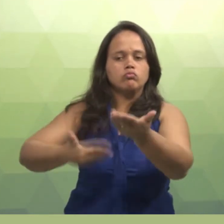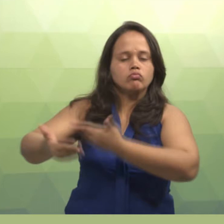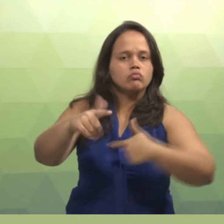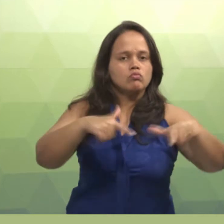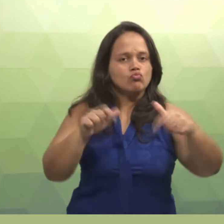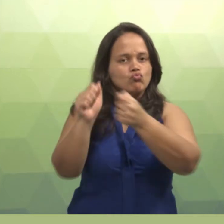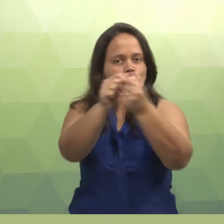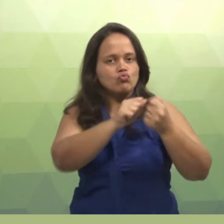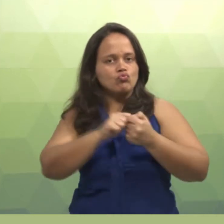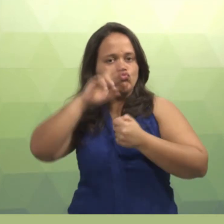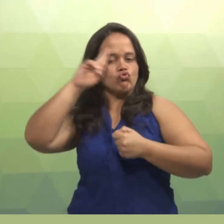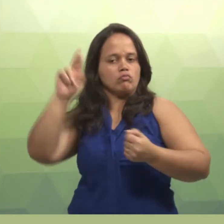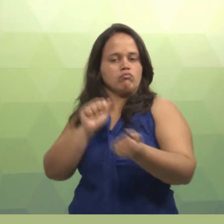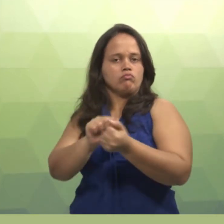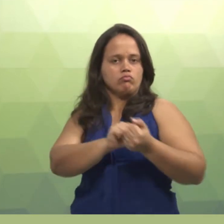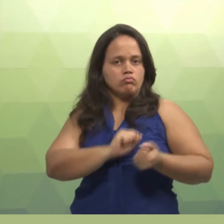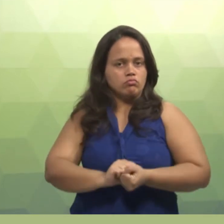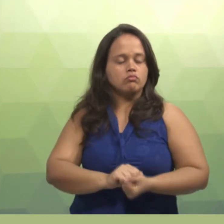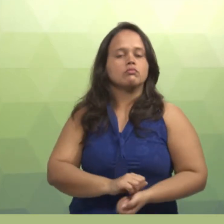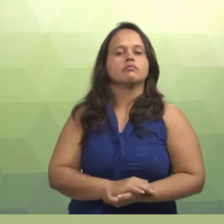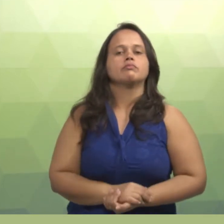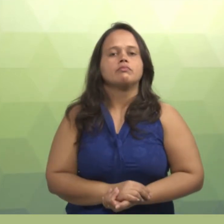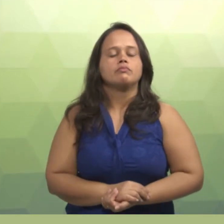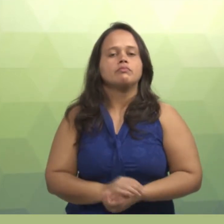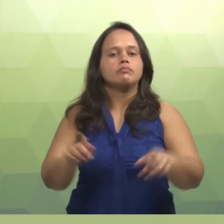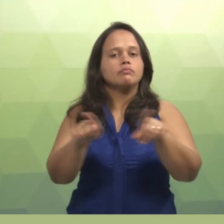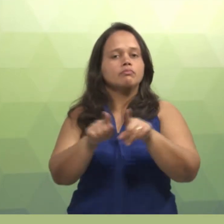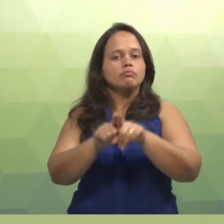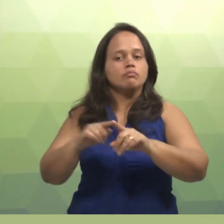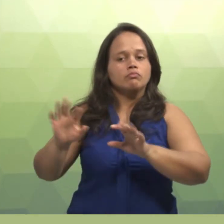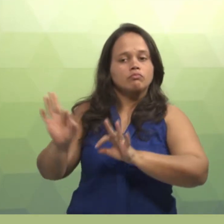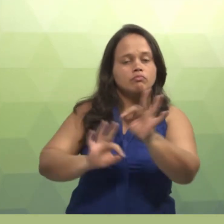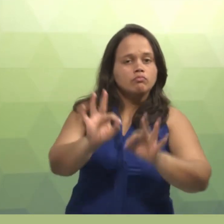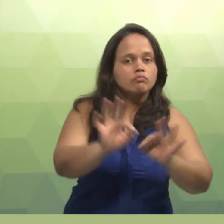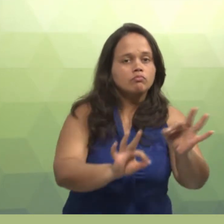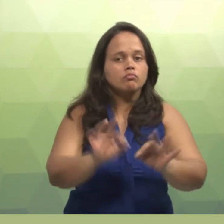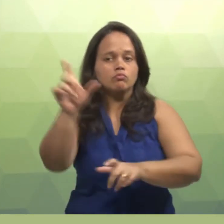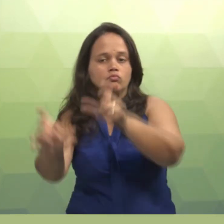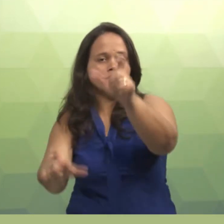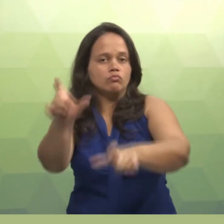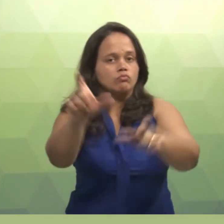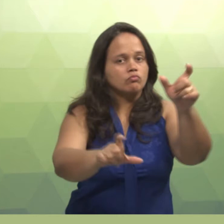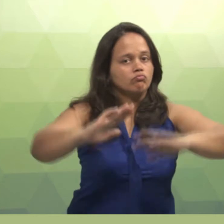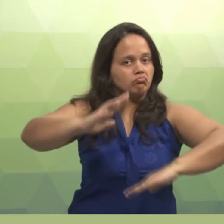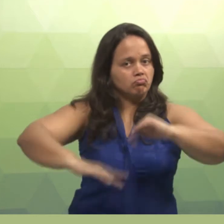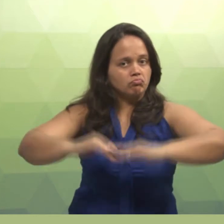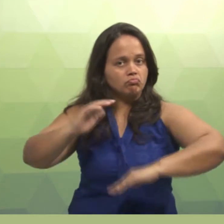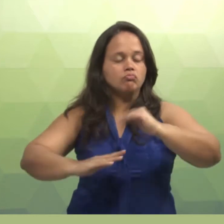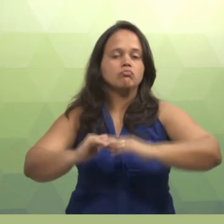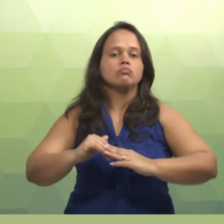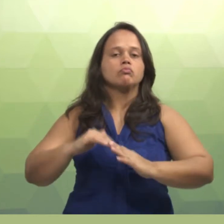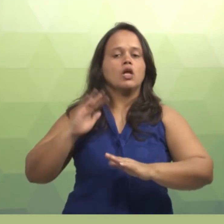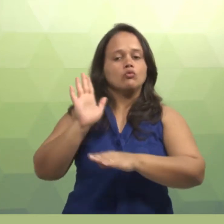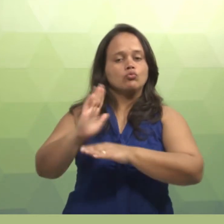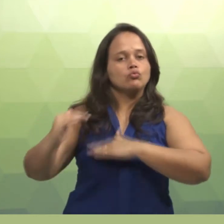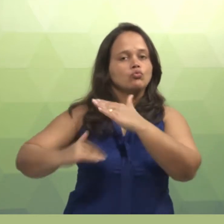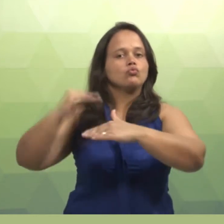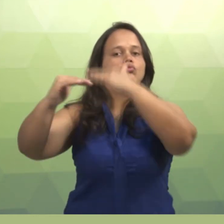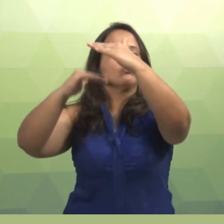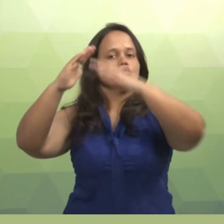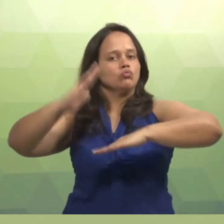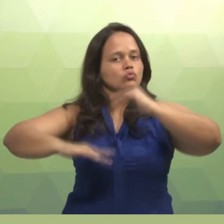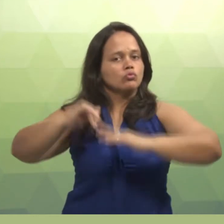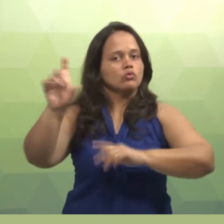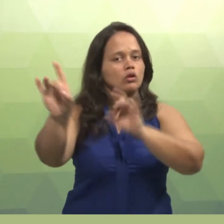promover a adequação funcional do servidor, contribuir para o crescimento profissional do servidor e para o desenvolvimento